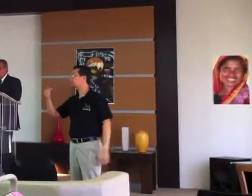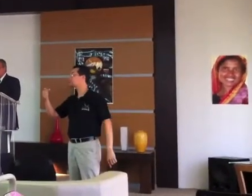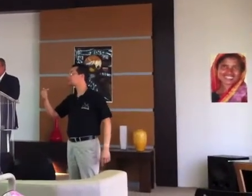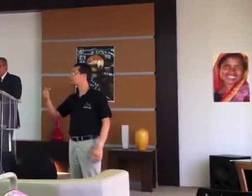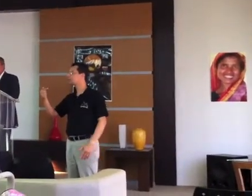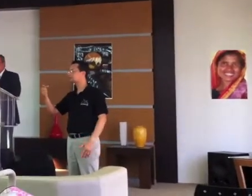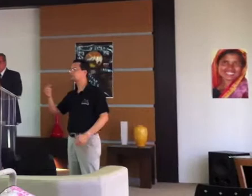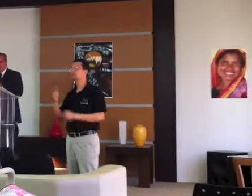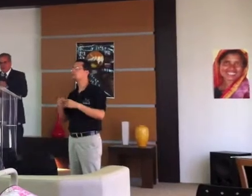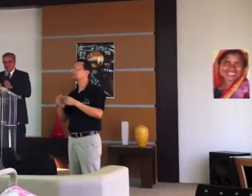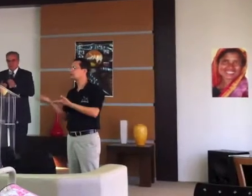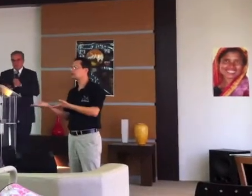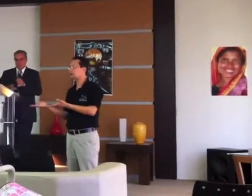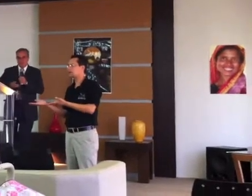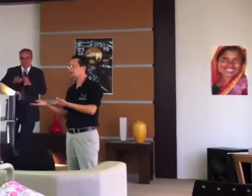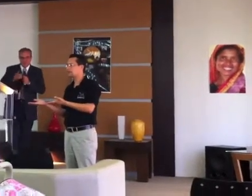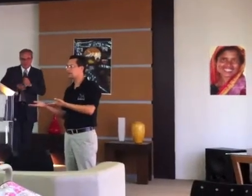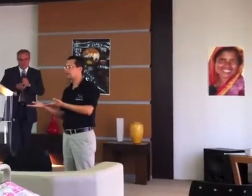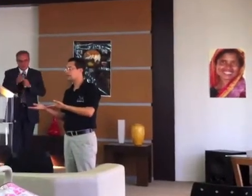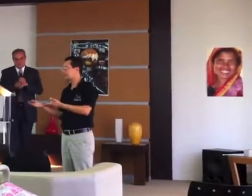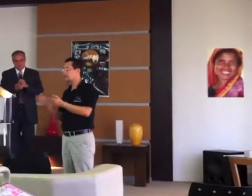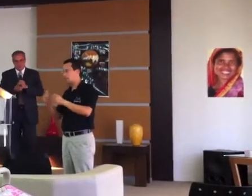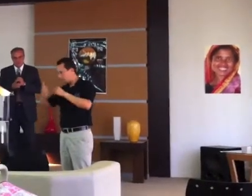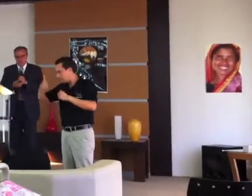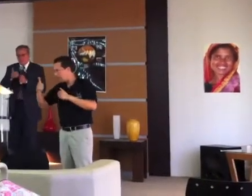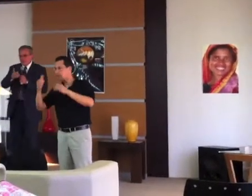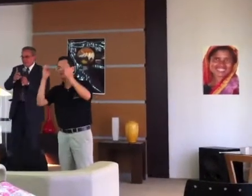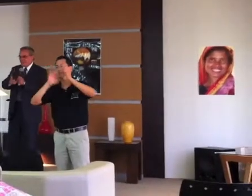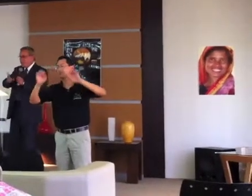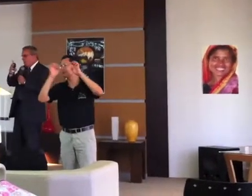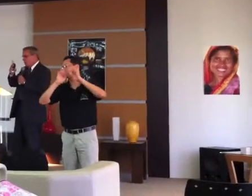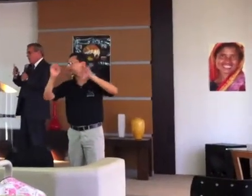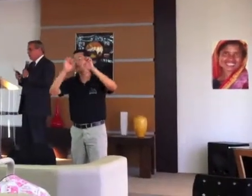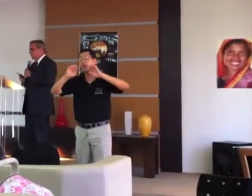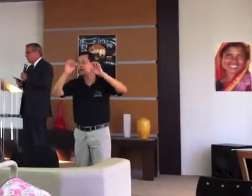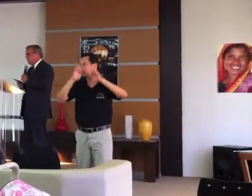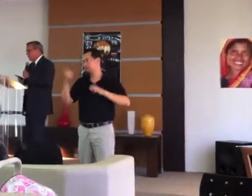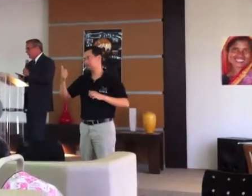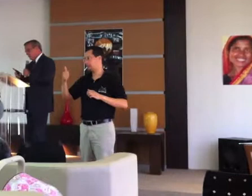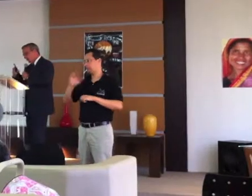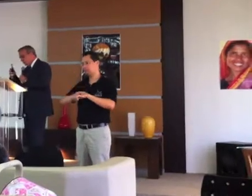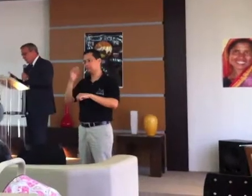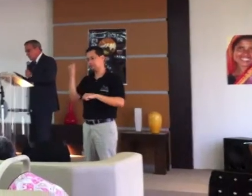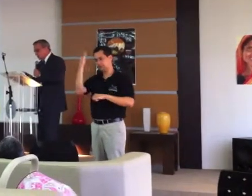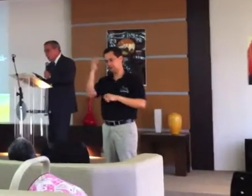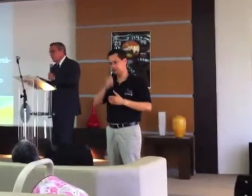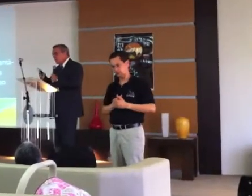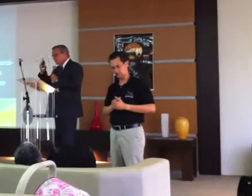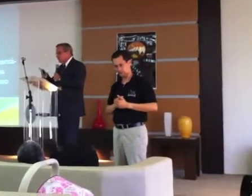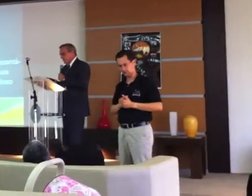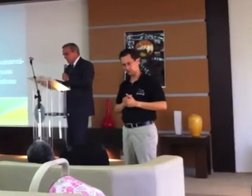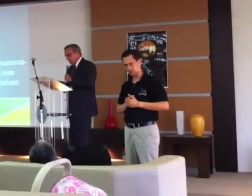Cristo. Nós queremos ser a Igreja, é 27º dia, ela foi organizada com um propósito. E um